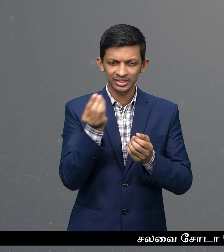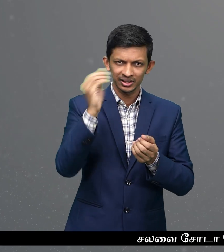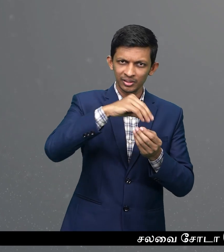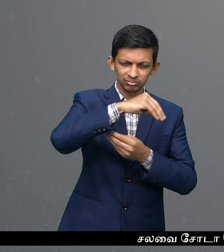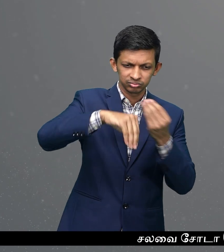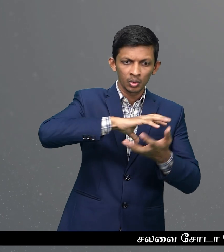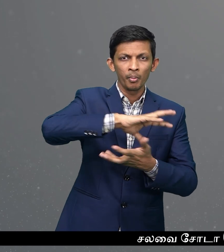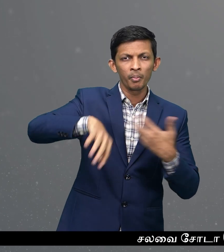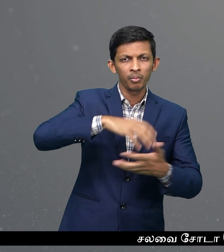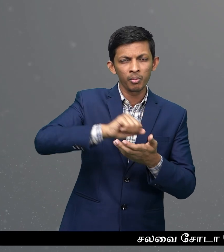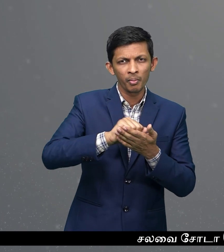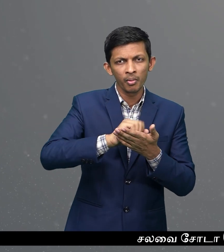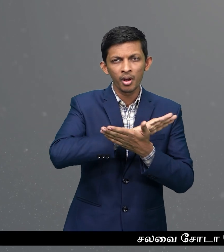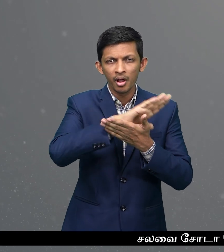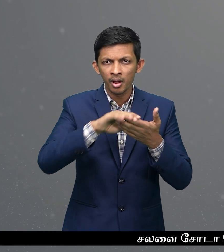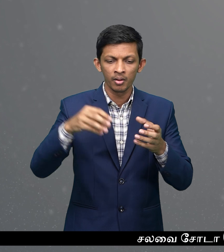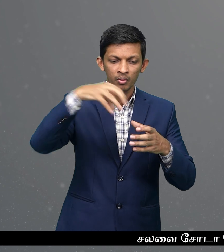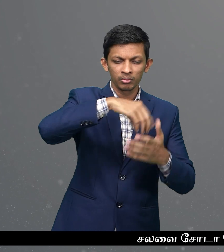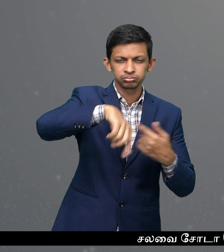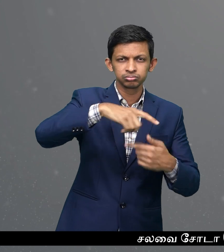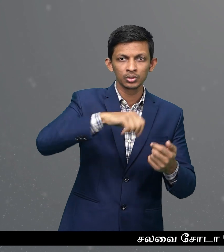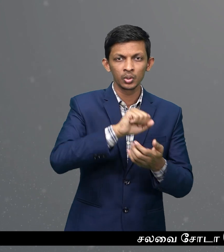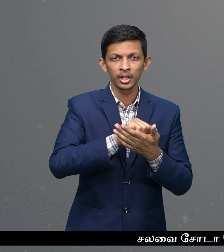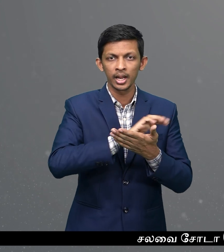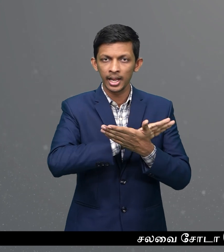சலவை சோடா அதாவது சோடியம் கார்பனேட்,